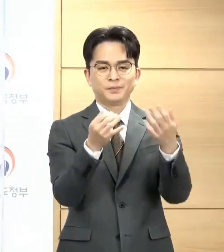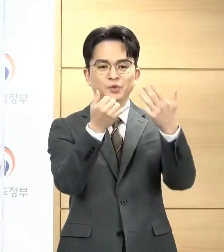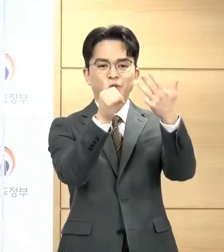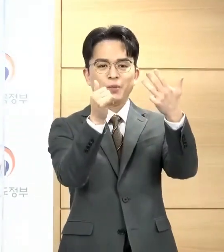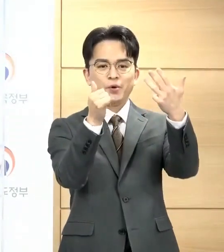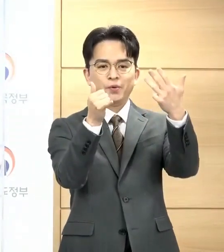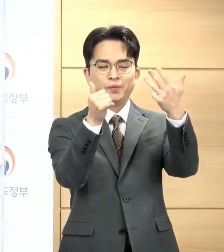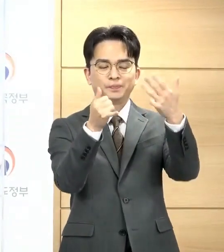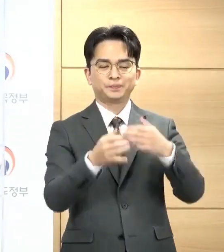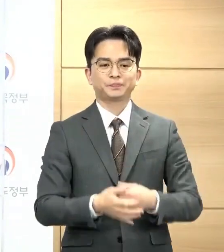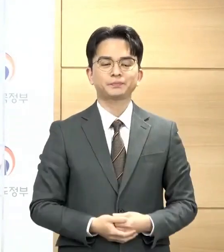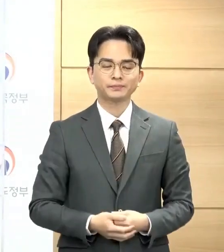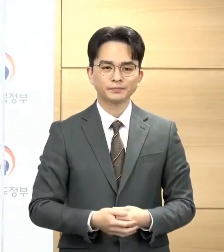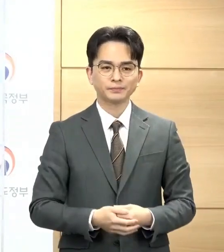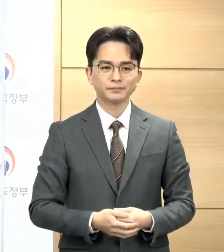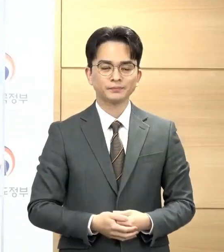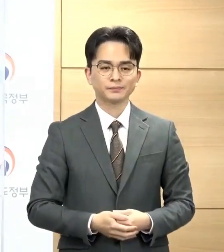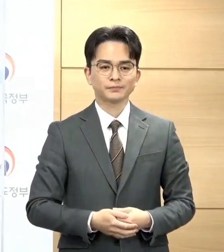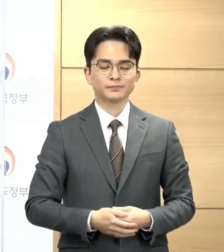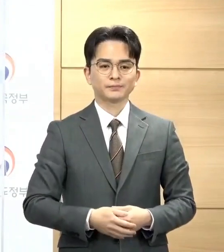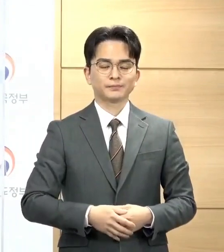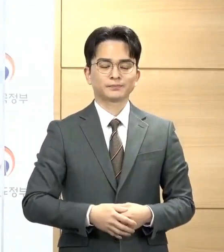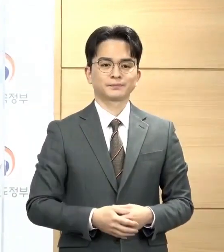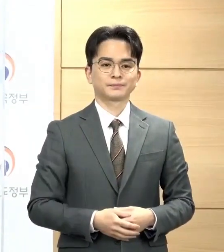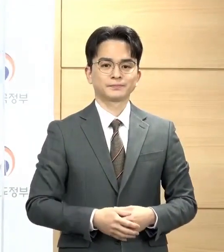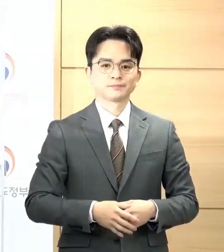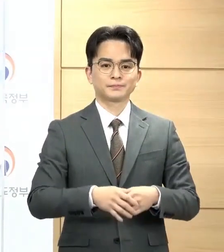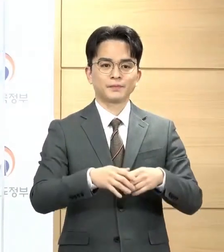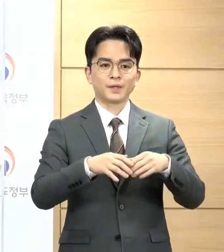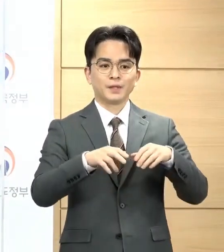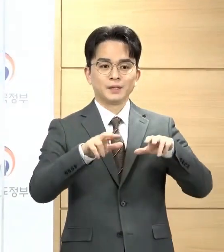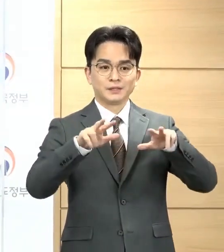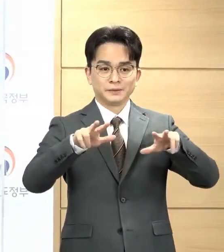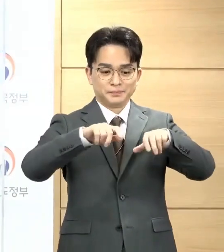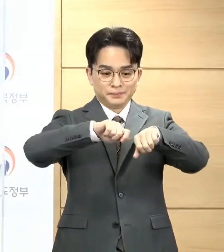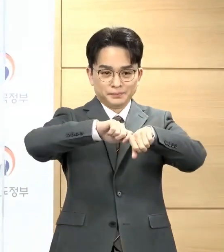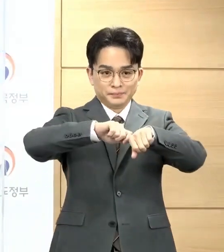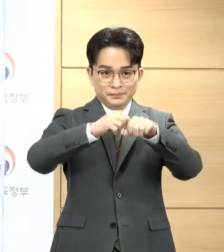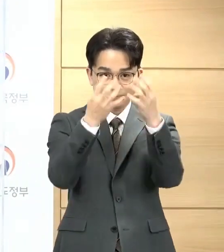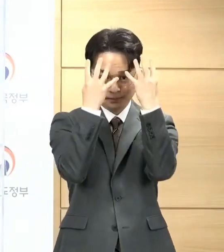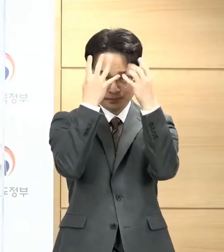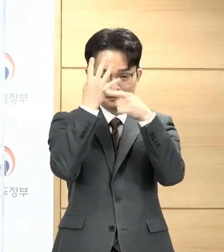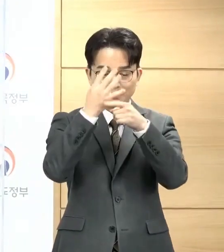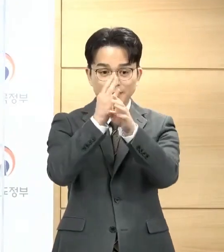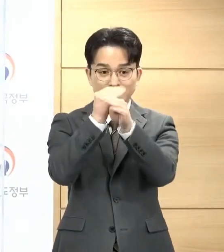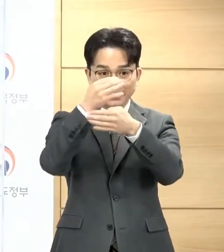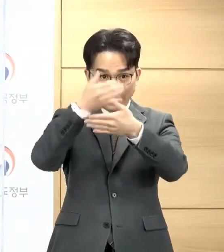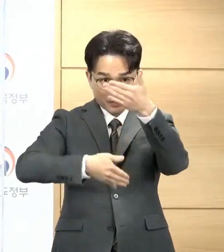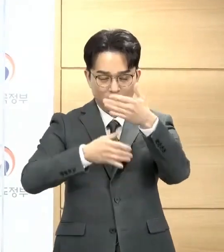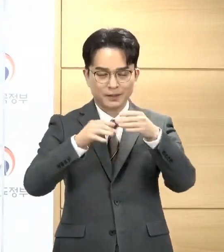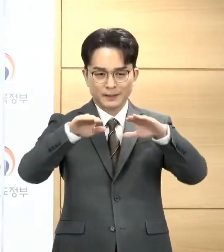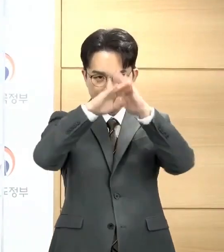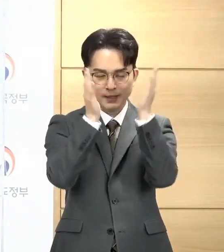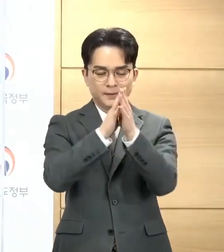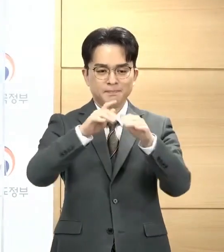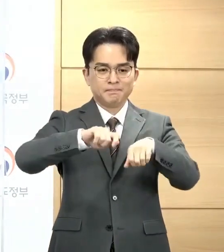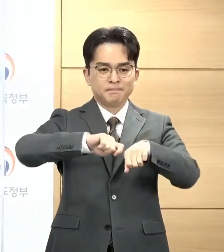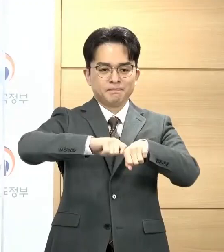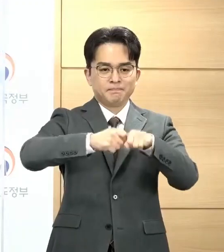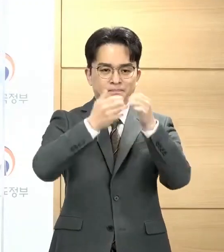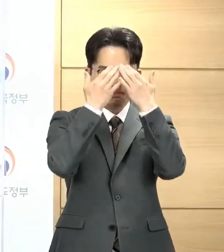8명의 대해서도 형 집행유예 정도에 따라서 남은 성에 집행을 면제하거나 감경합니다